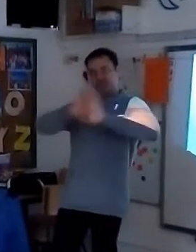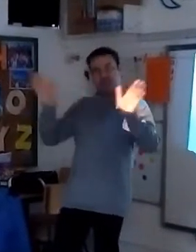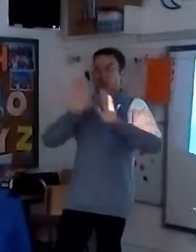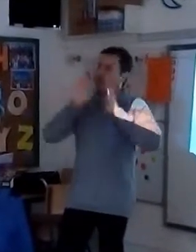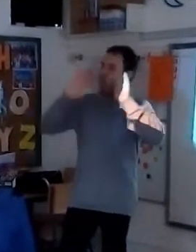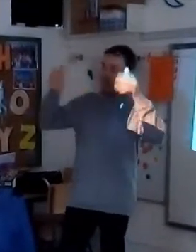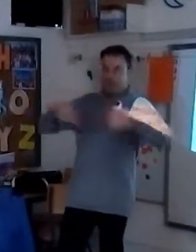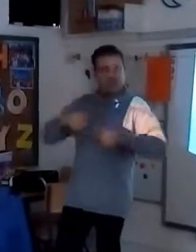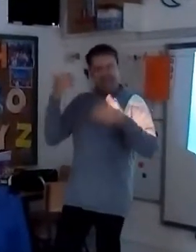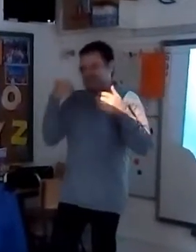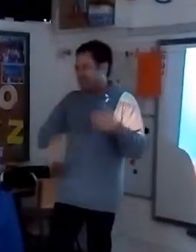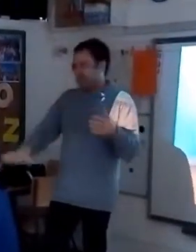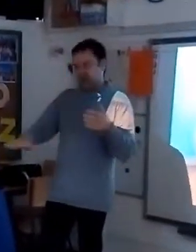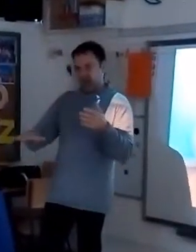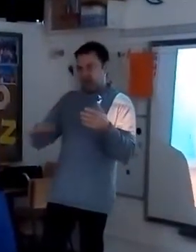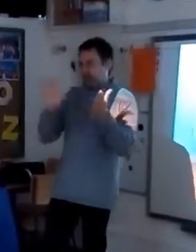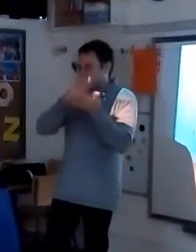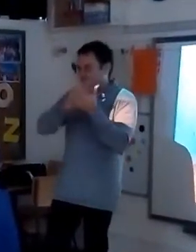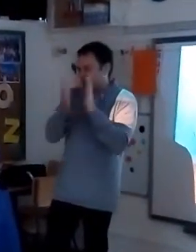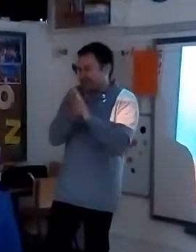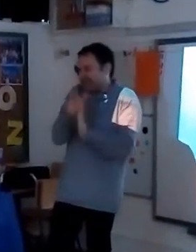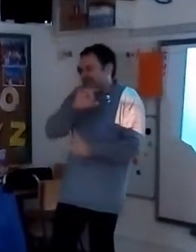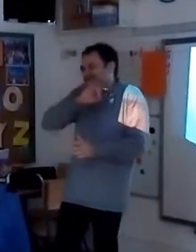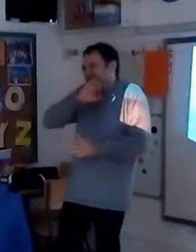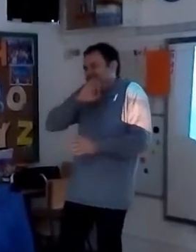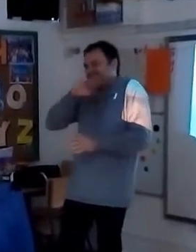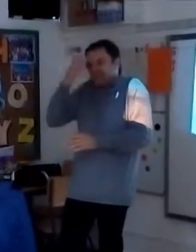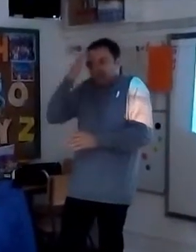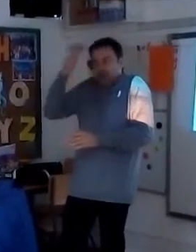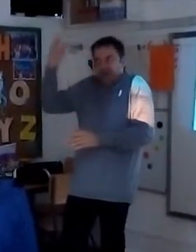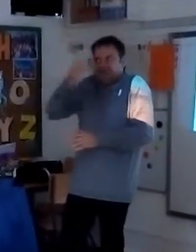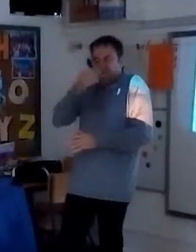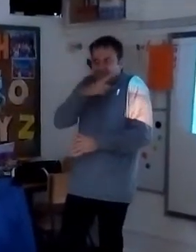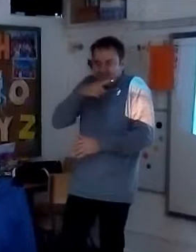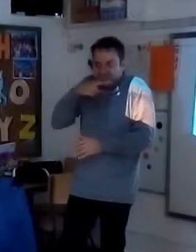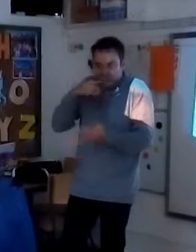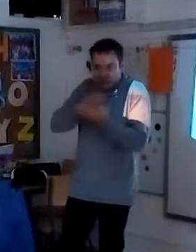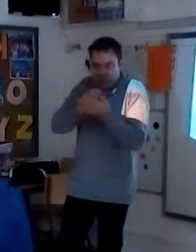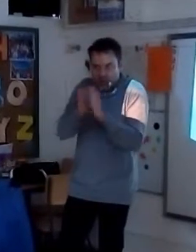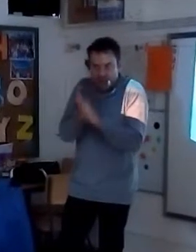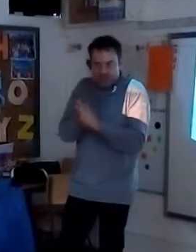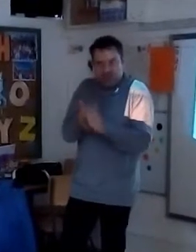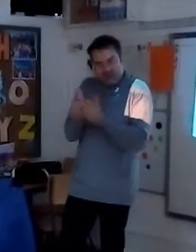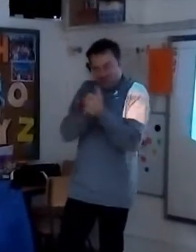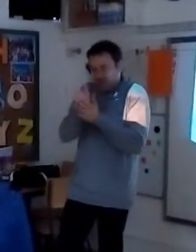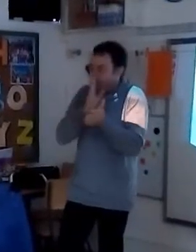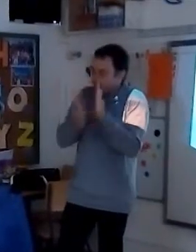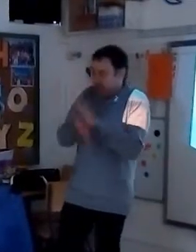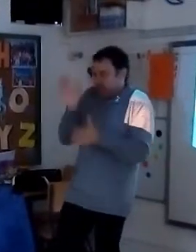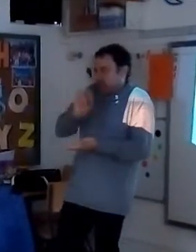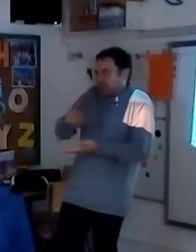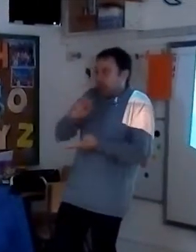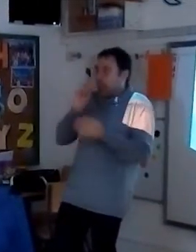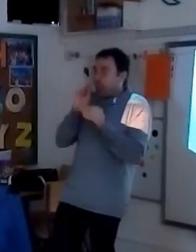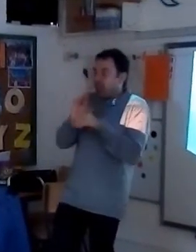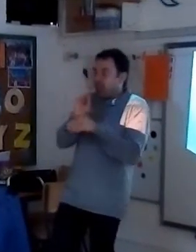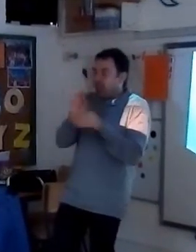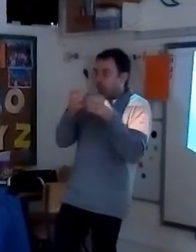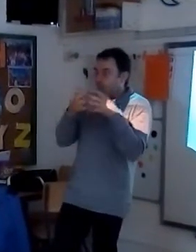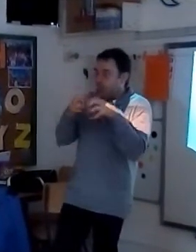contento y volvió ya a hacer su tortilla contentísimo, pensando en la tortilla. Así que